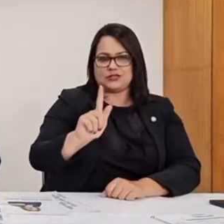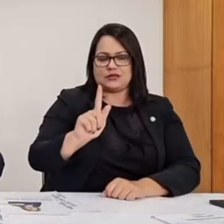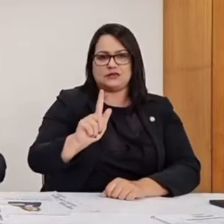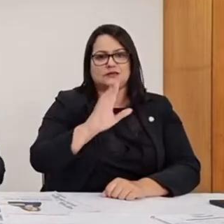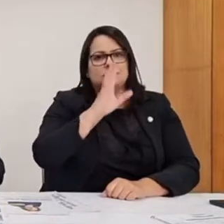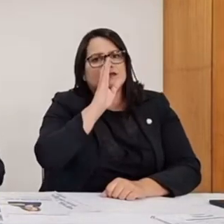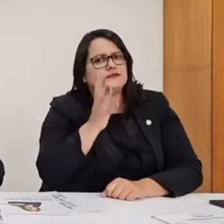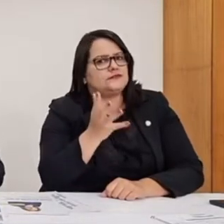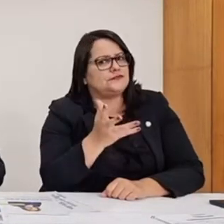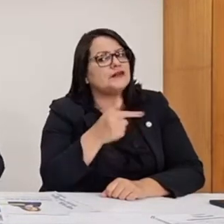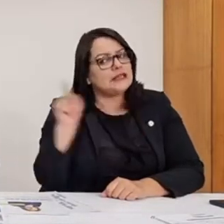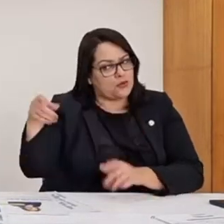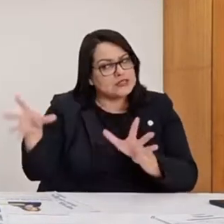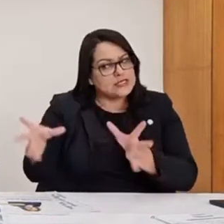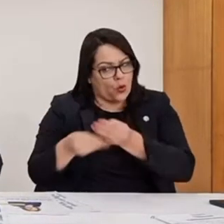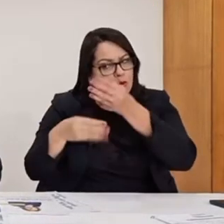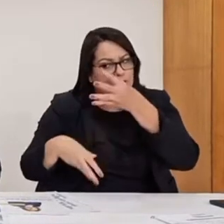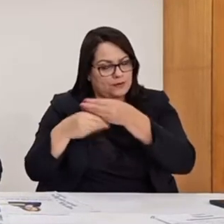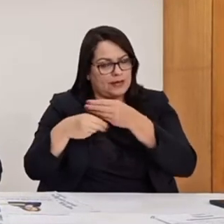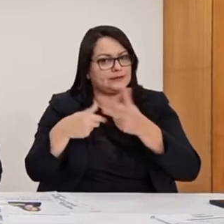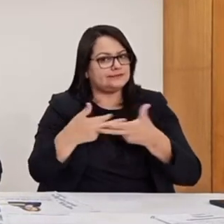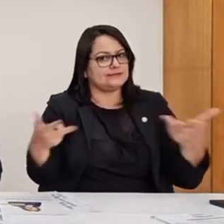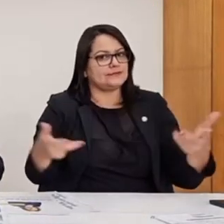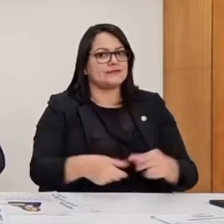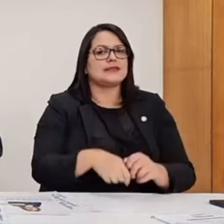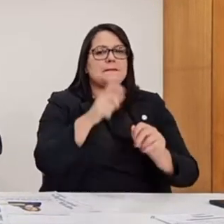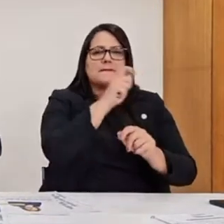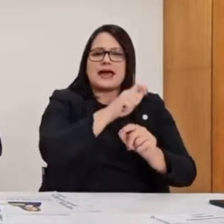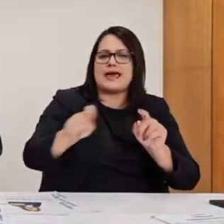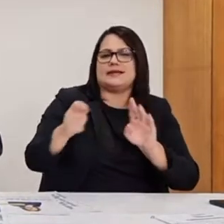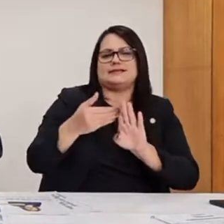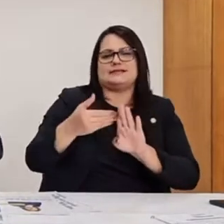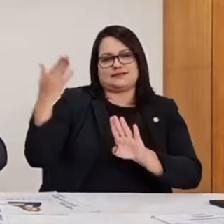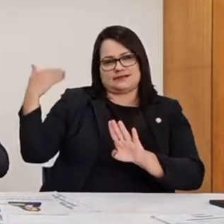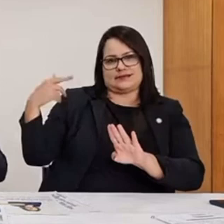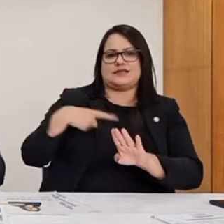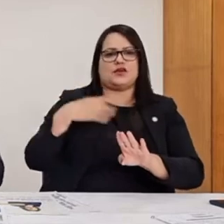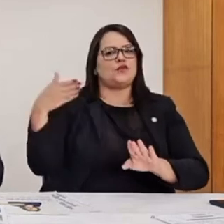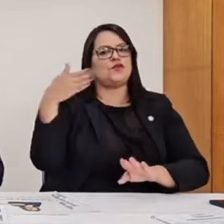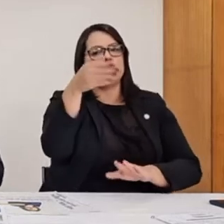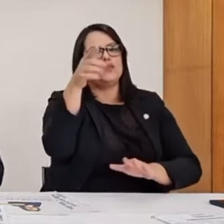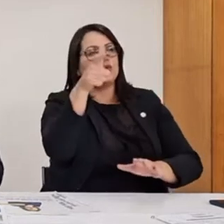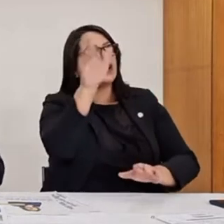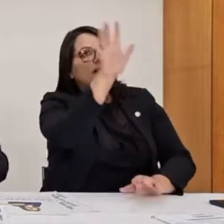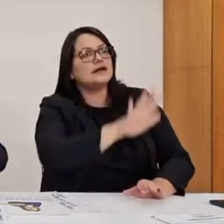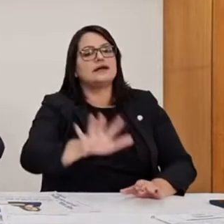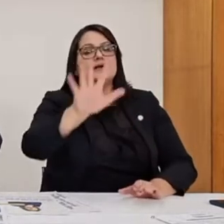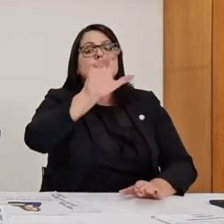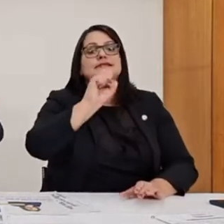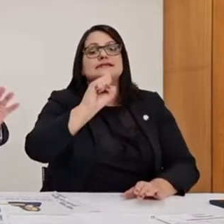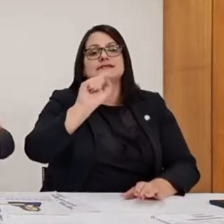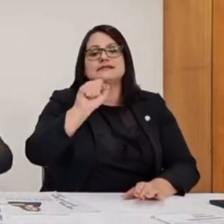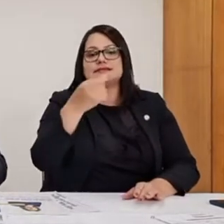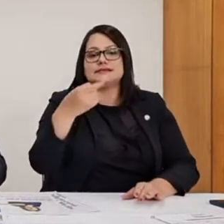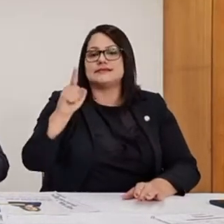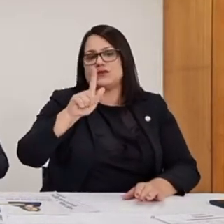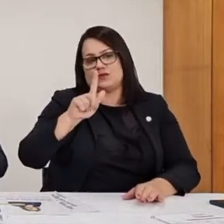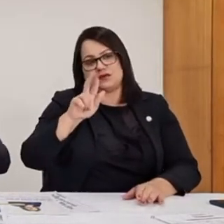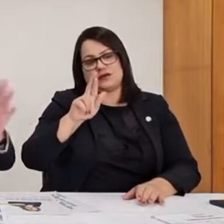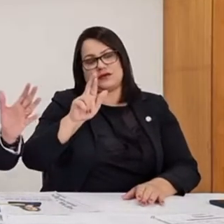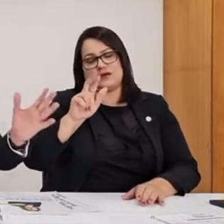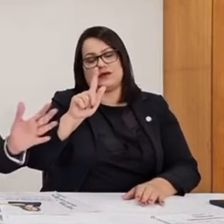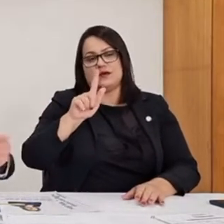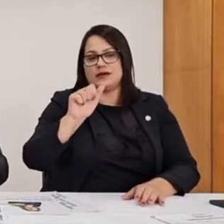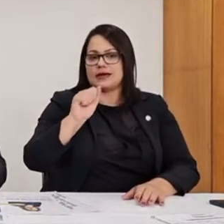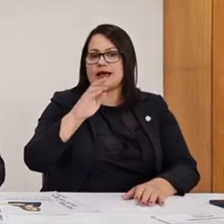ver, você vai falar melhor do que eu. Nós tivemos há poucos meses lá na região de São Gabriel da Cachoeira. E quando me encontrei em